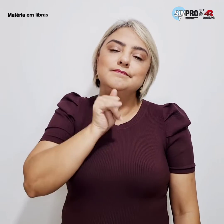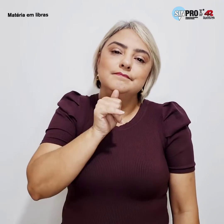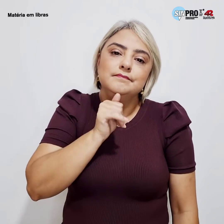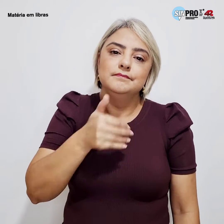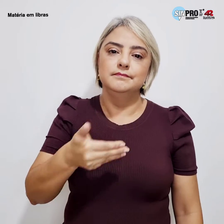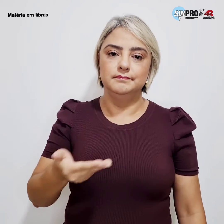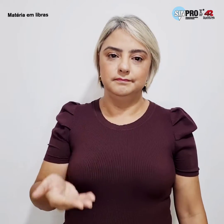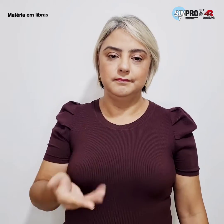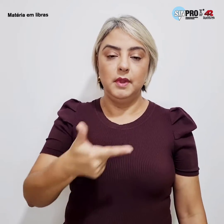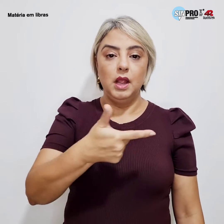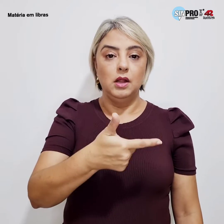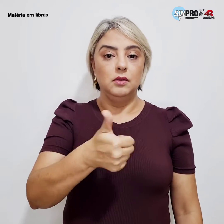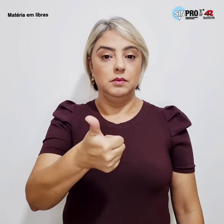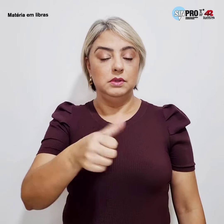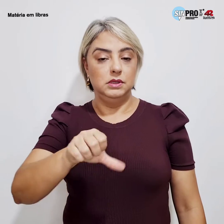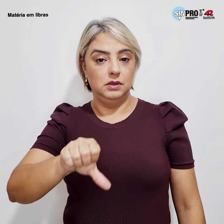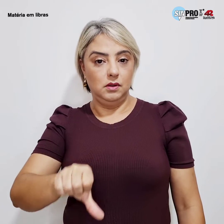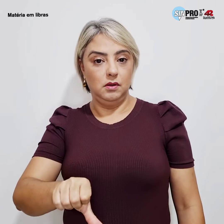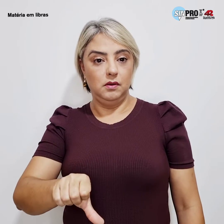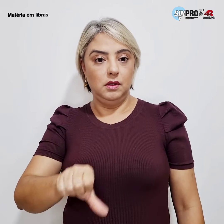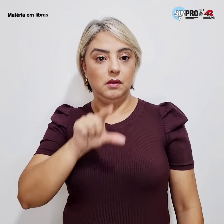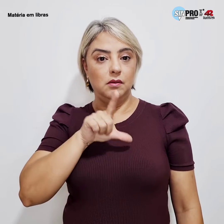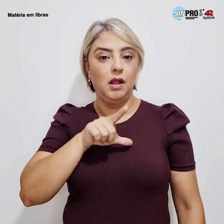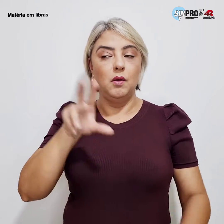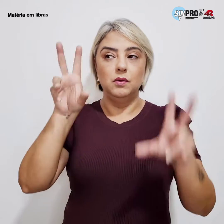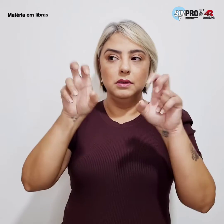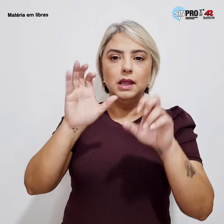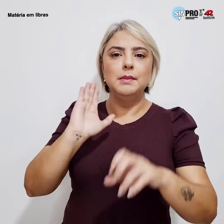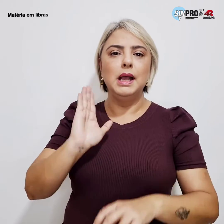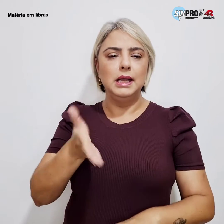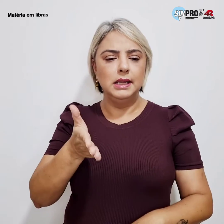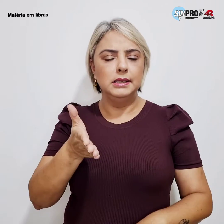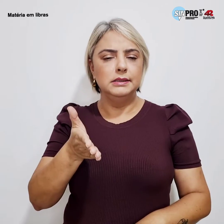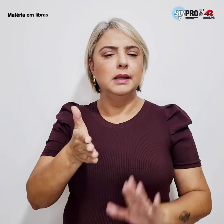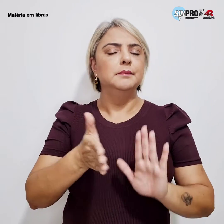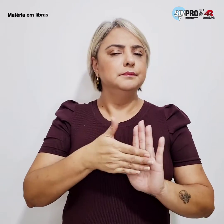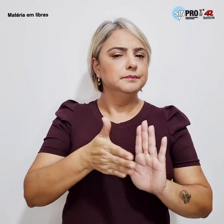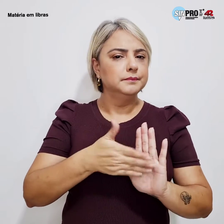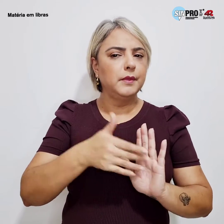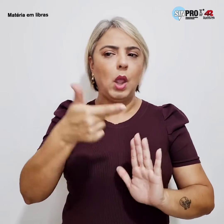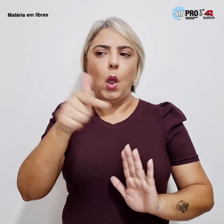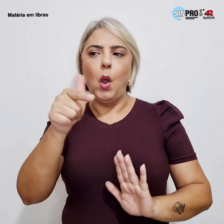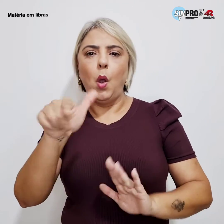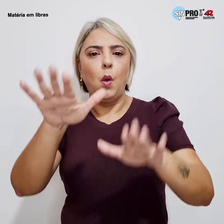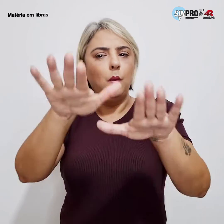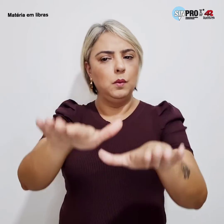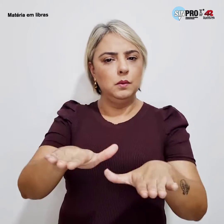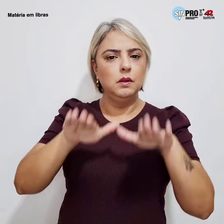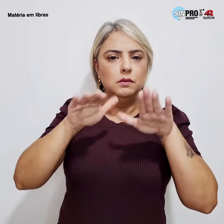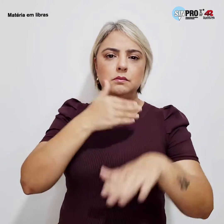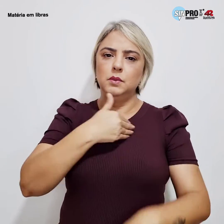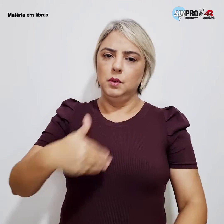Em 2019, o tema já havia sido pauta de outra audiência pública,